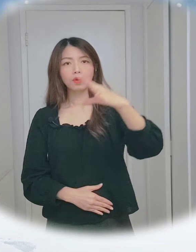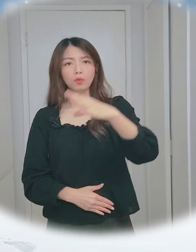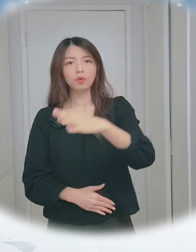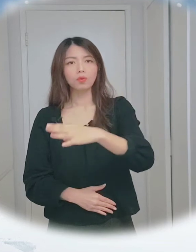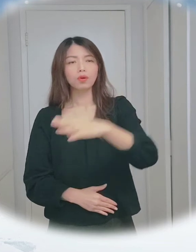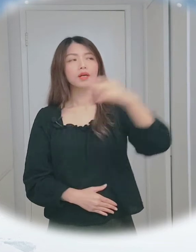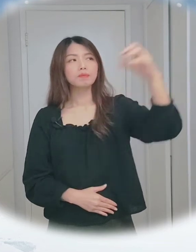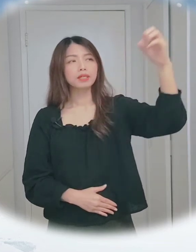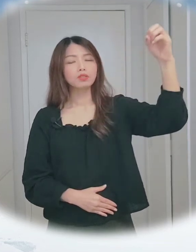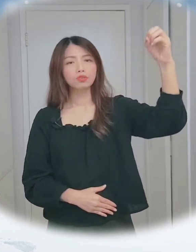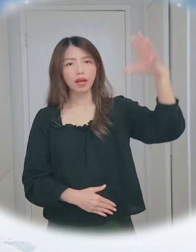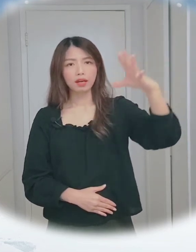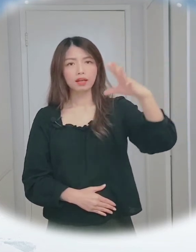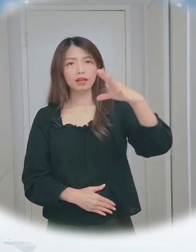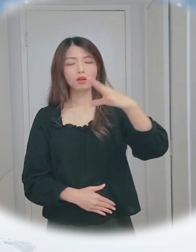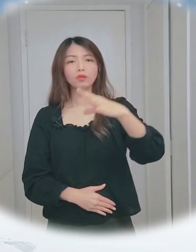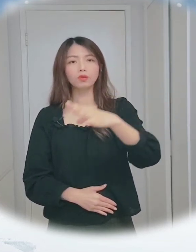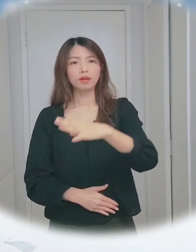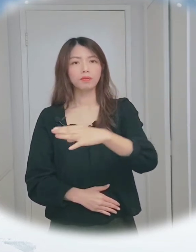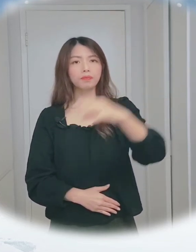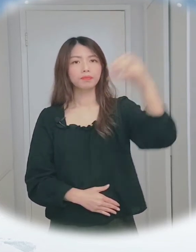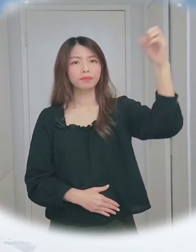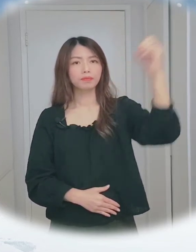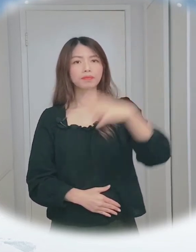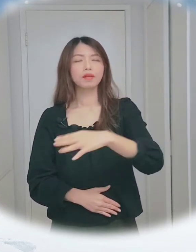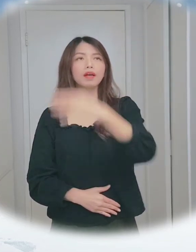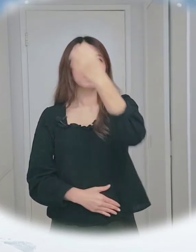뜻의 수어도 되고 비추다 이런 뜻도 돼요.